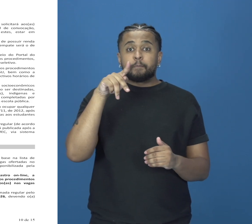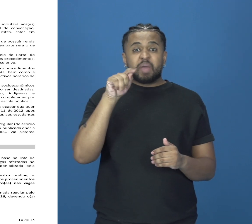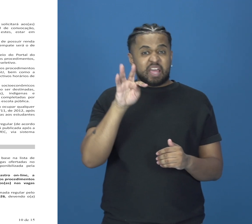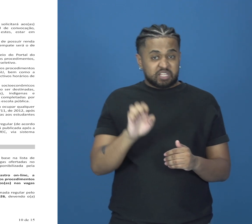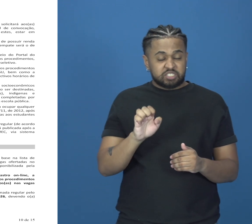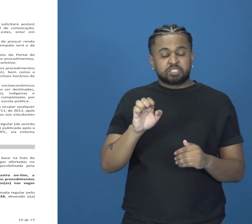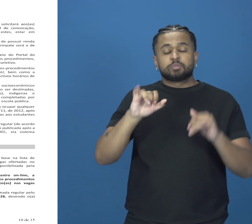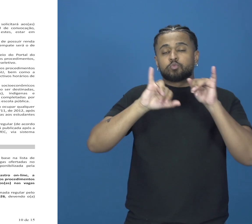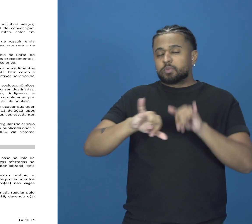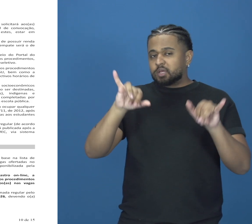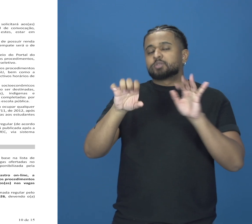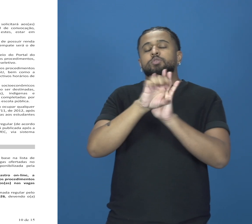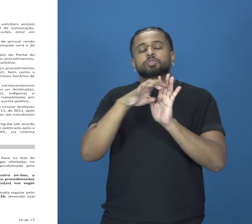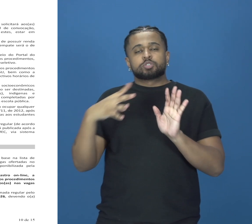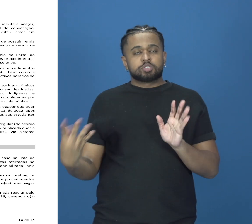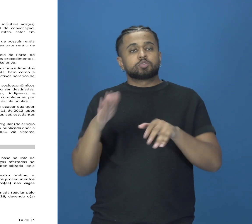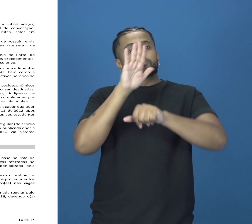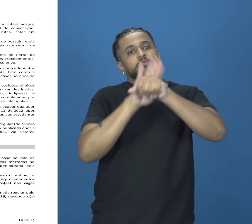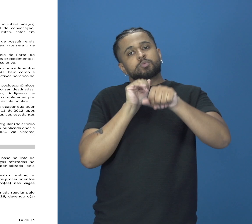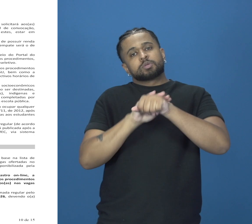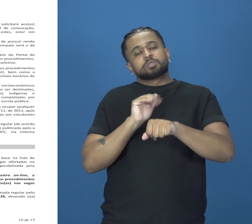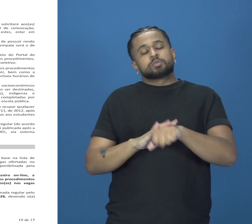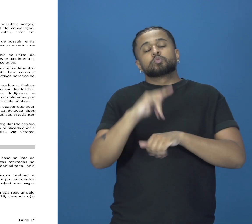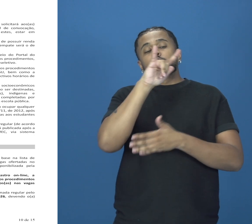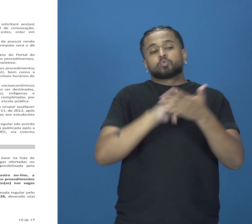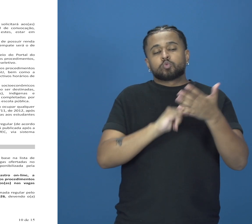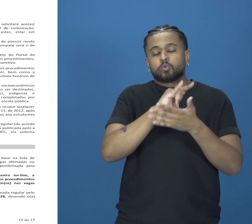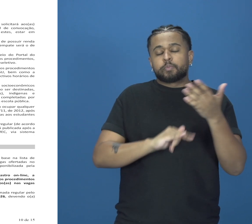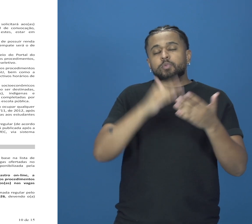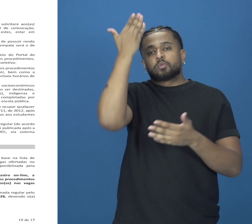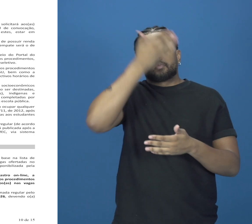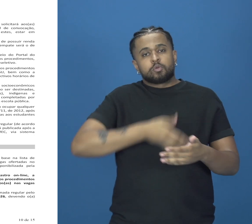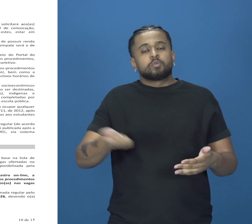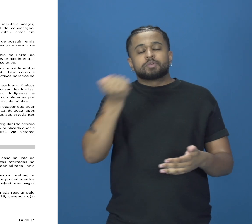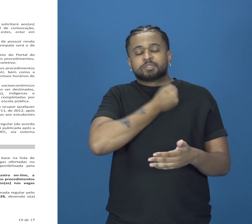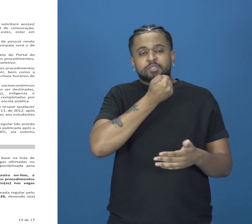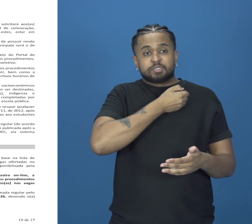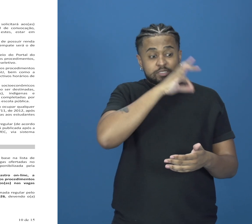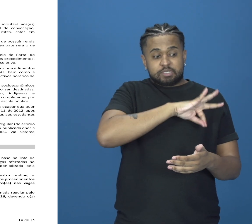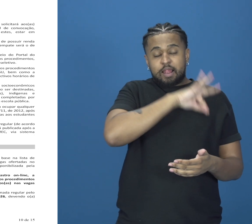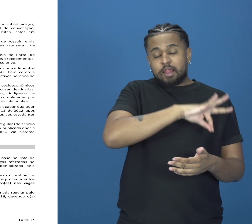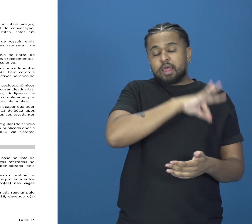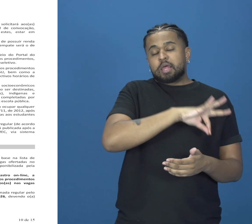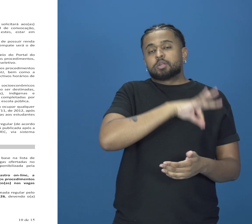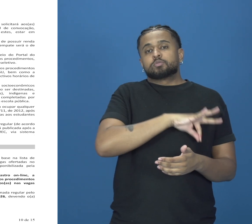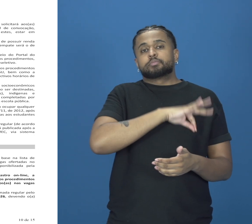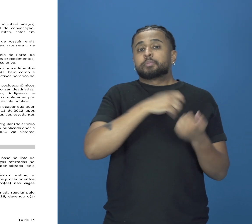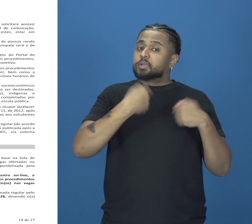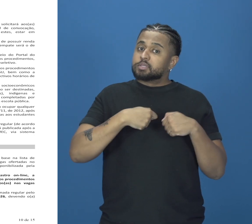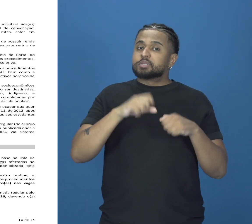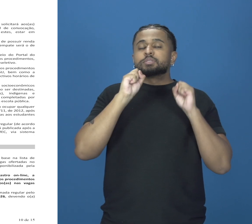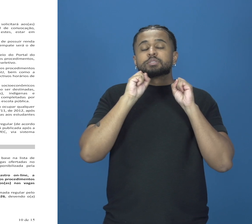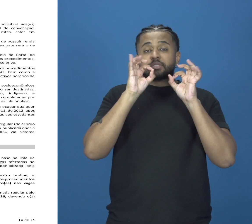por meio de publicação de edital de convocação, documentos que comprovem a renda familiar, devendo estes estar